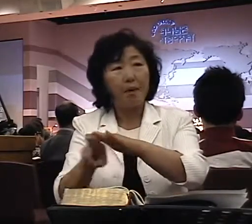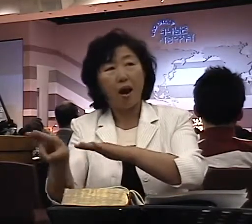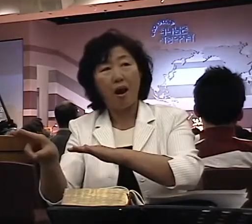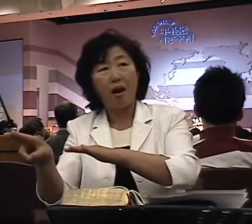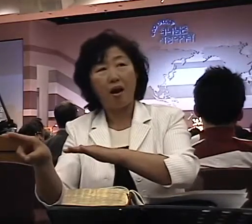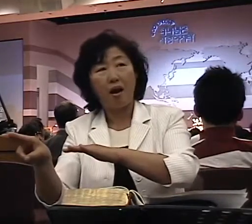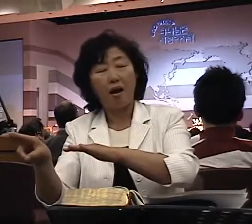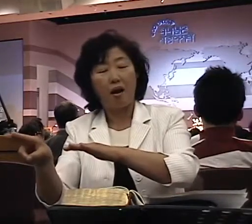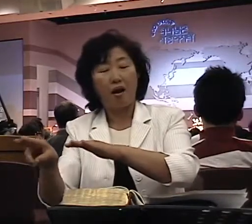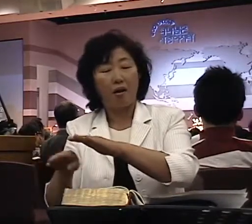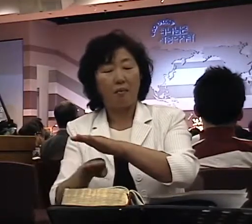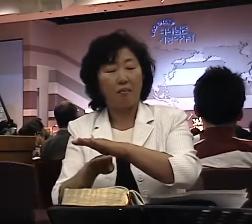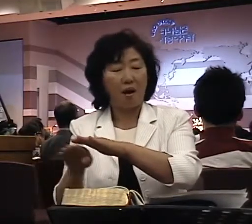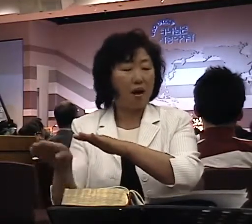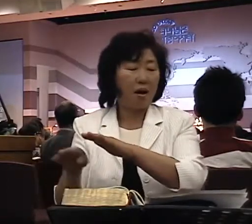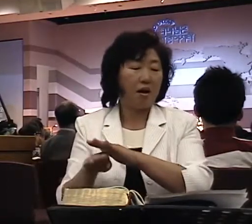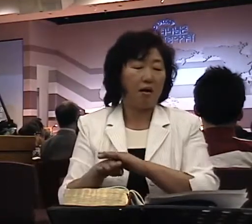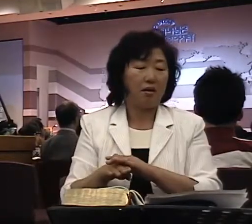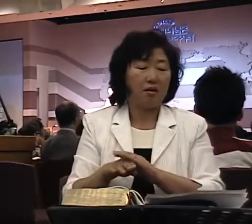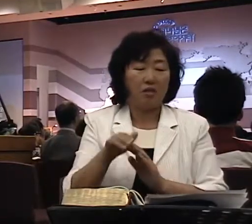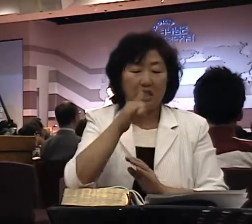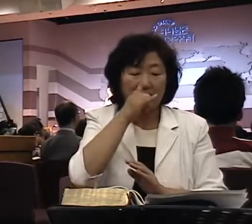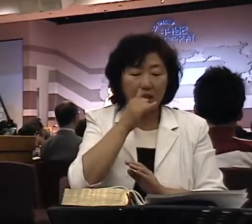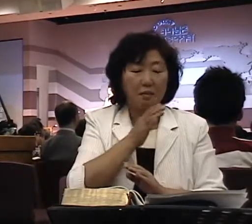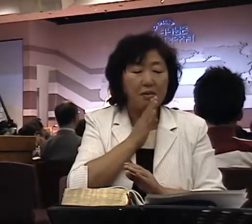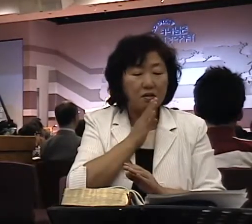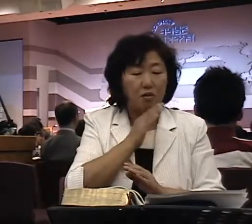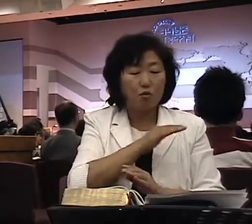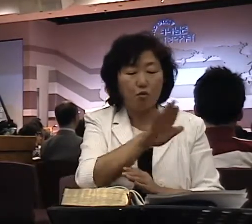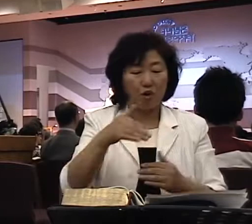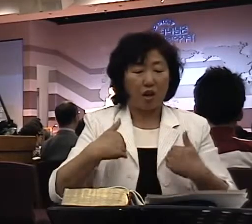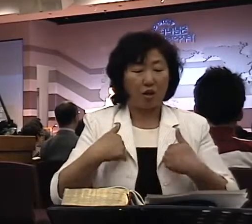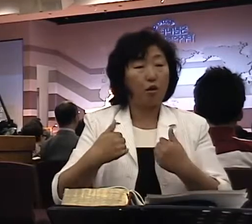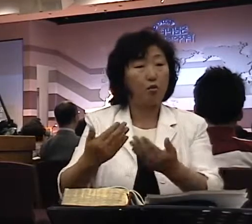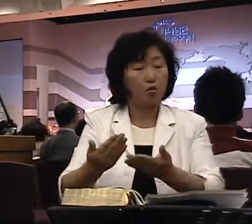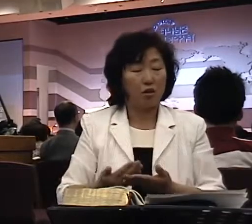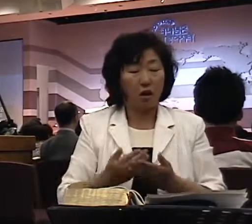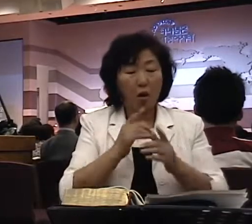주님께서 반드시 우리에게 주신다고 말씀을 하고 있습니다.